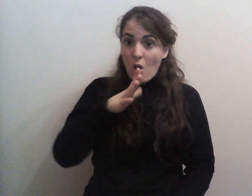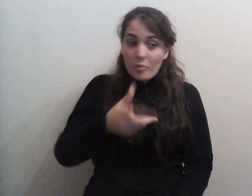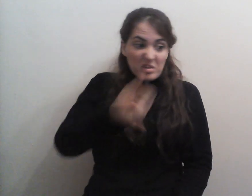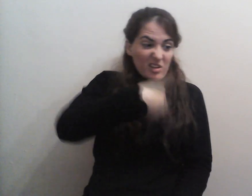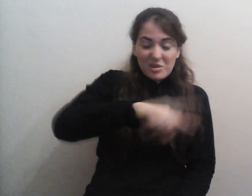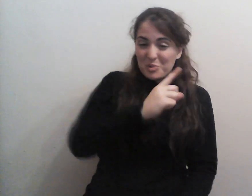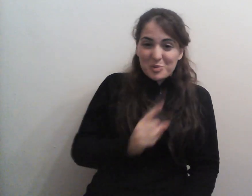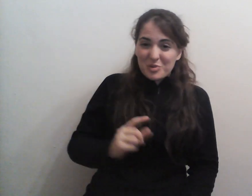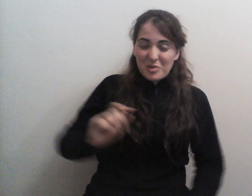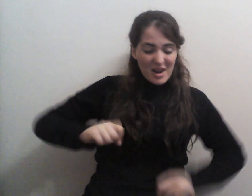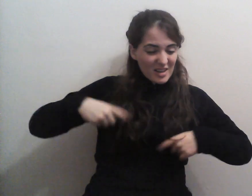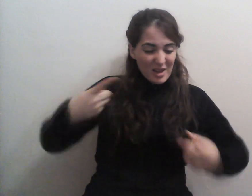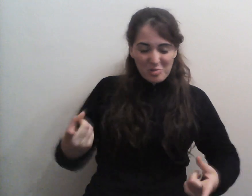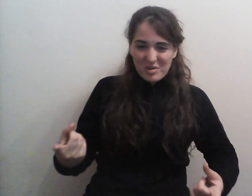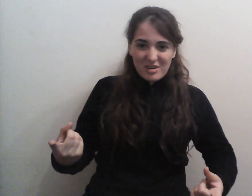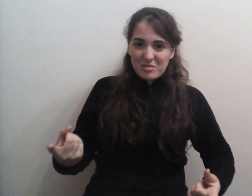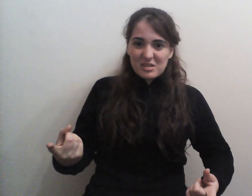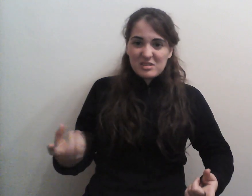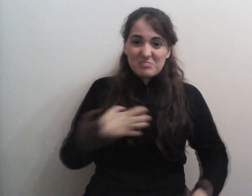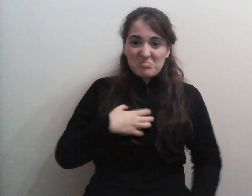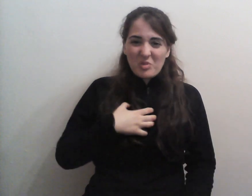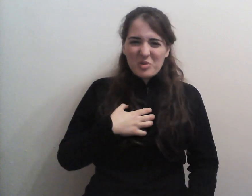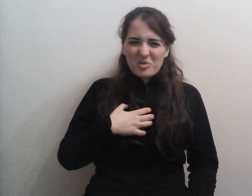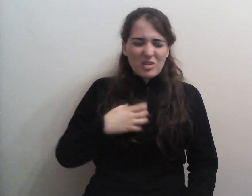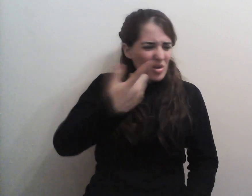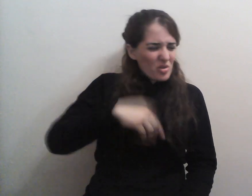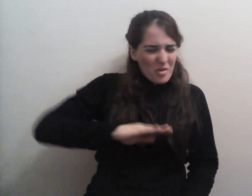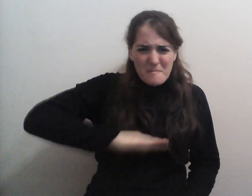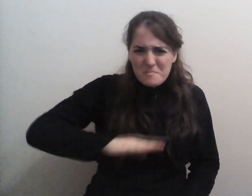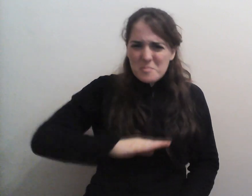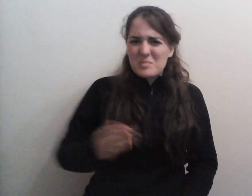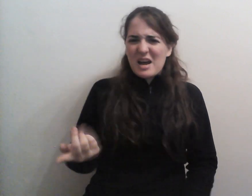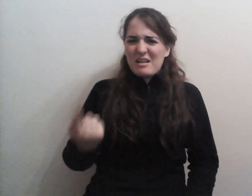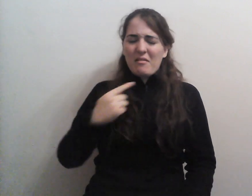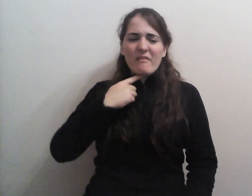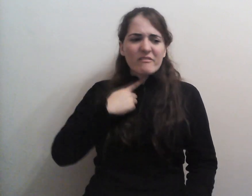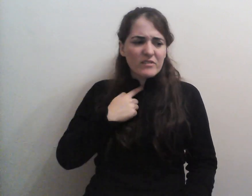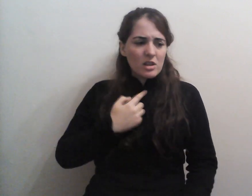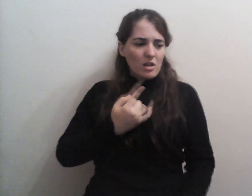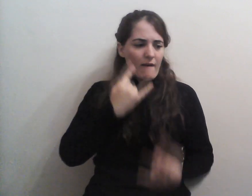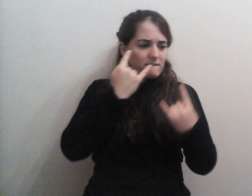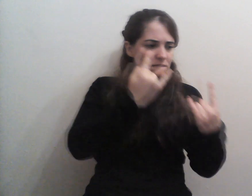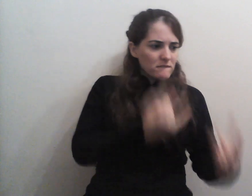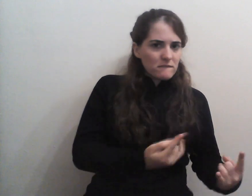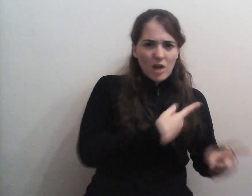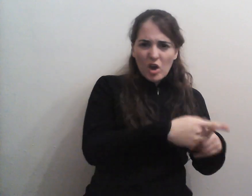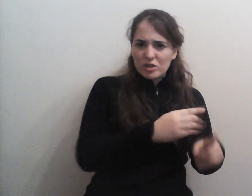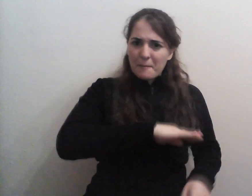masa de corrupción. Somos malos, depravados, pervertidos, siempre buscamos lo malo. Por lo tanto, nuestra salvación